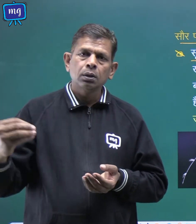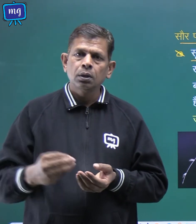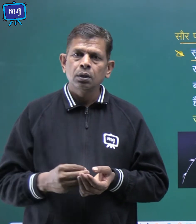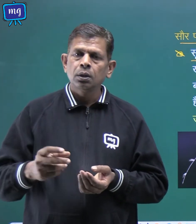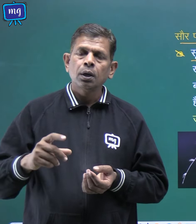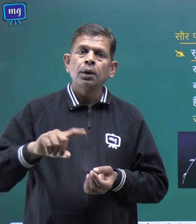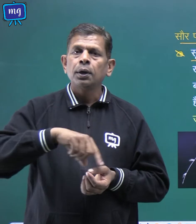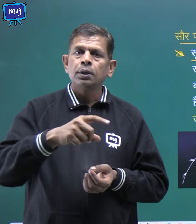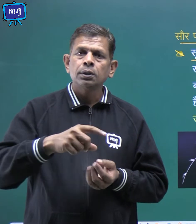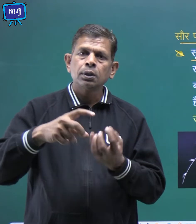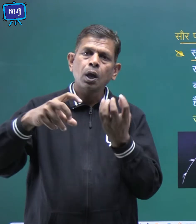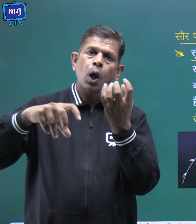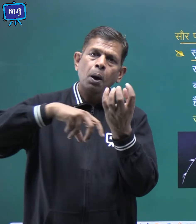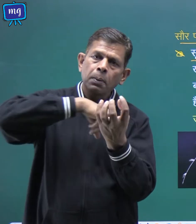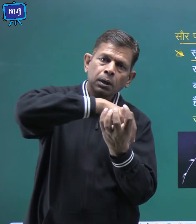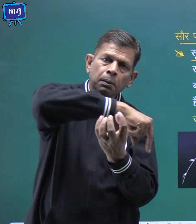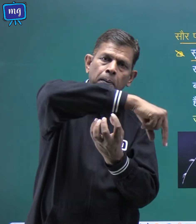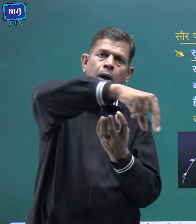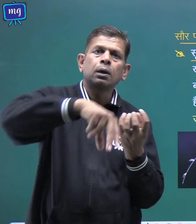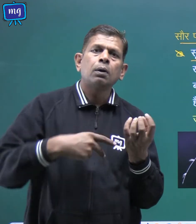इसकी परिक्रमा करने वाले